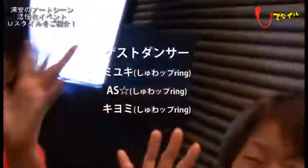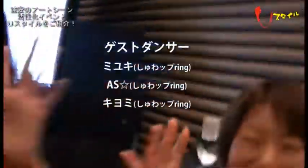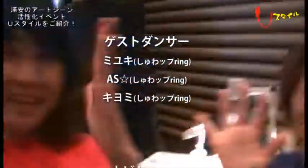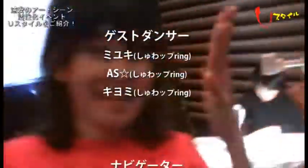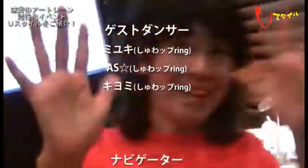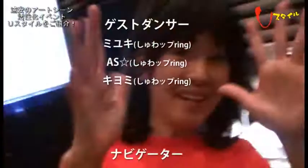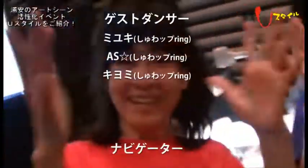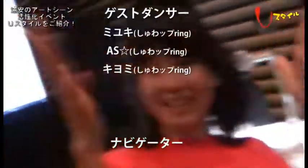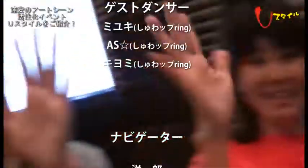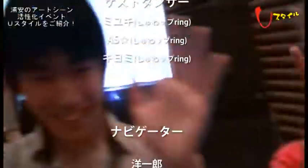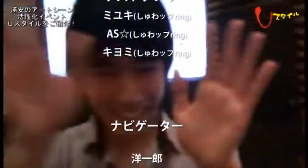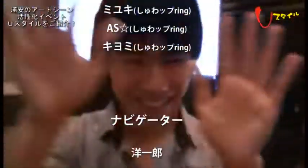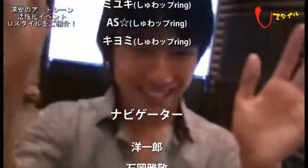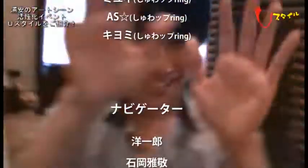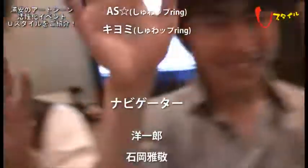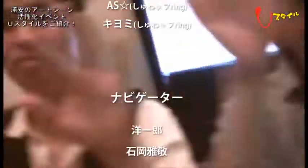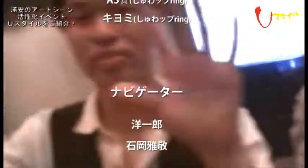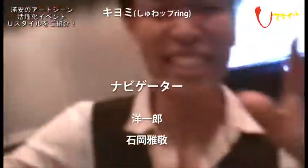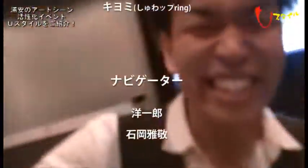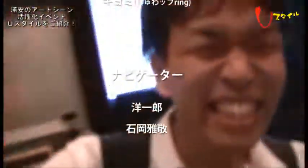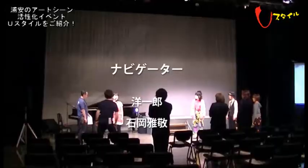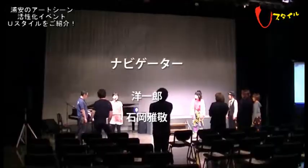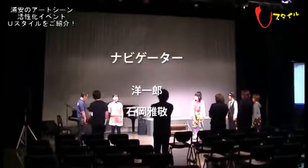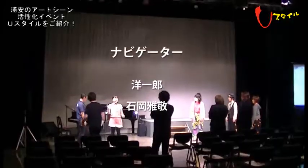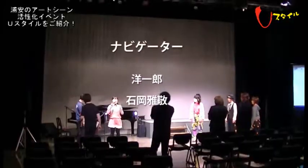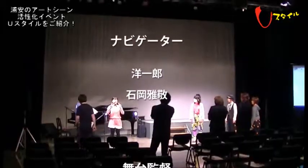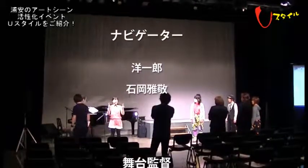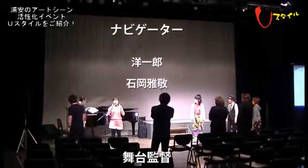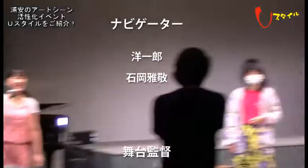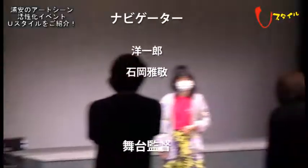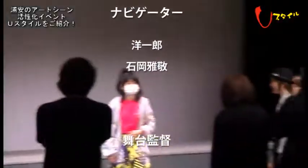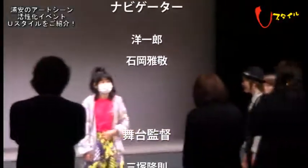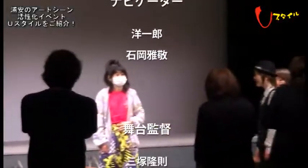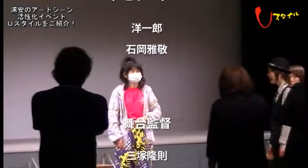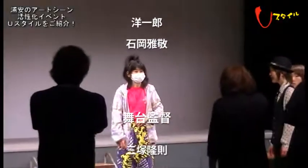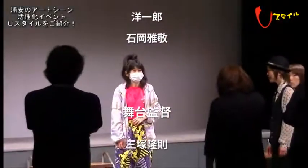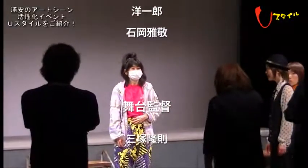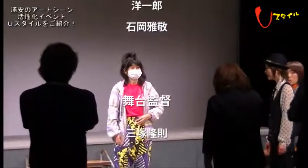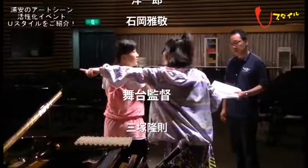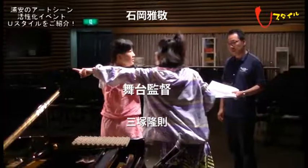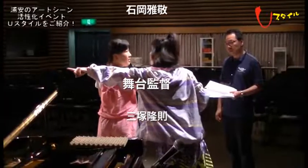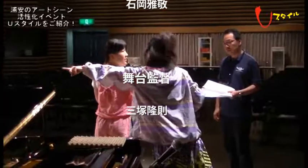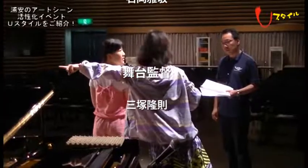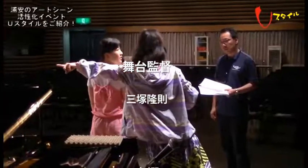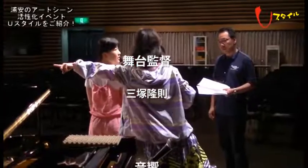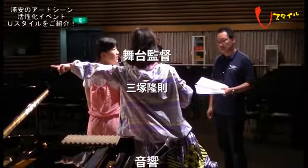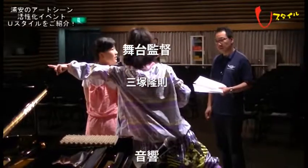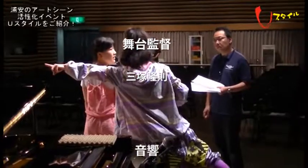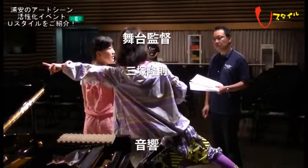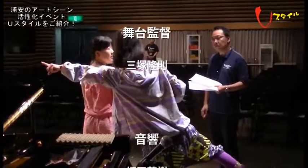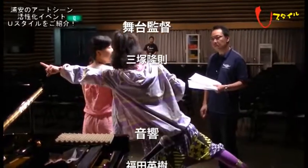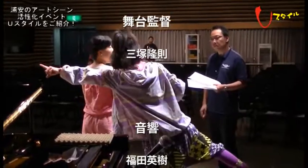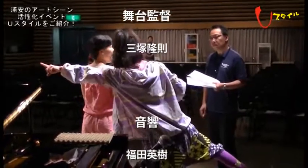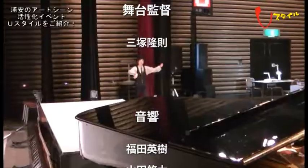わたしのす入った入れんee 6 e